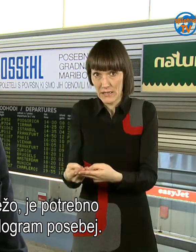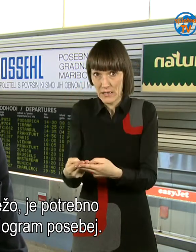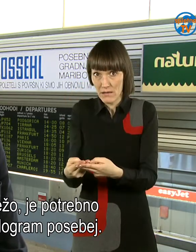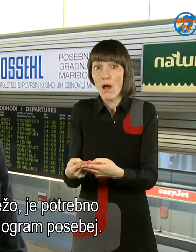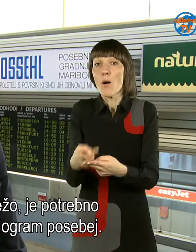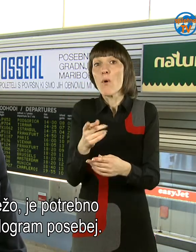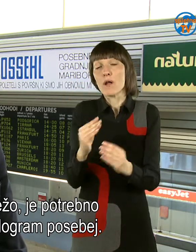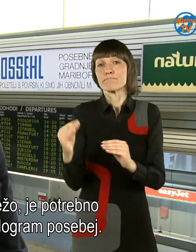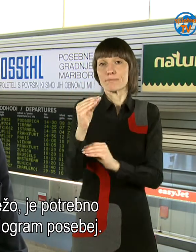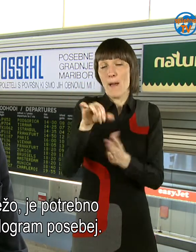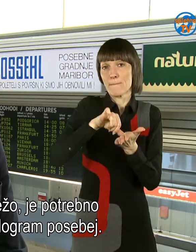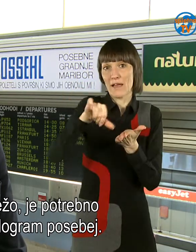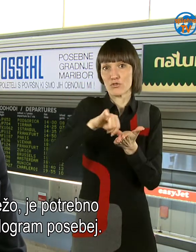vsak kilogram posebej.